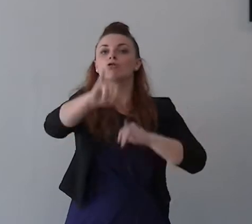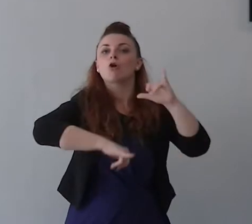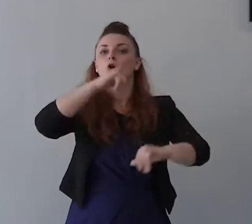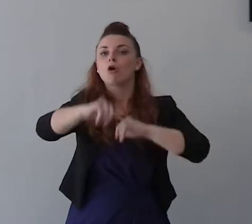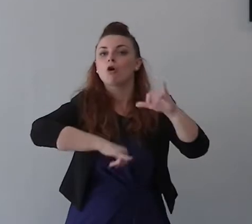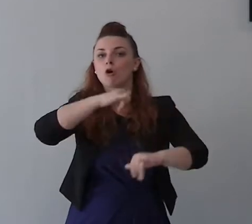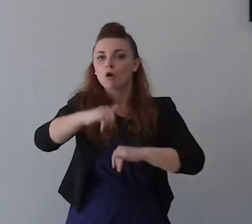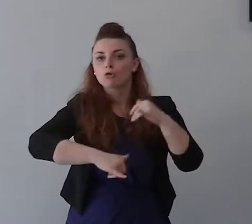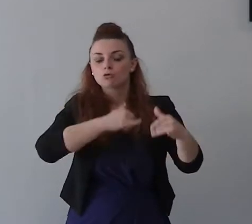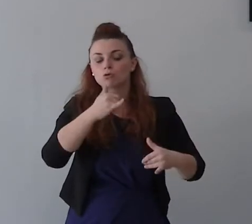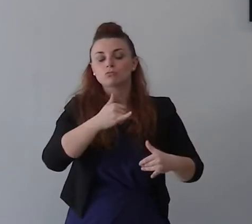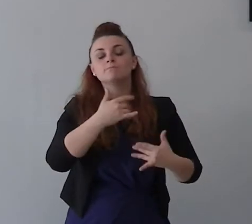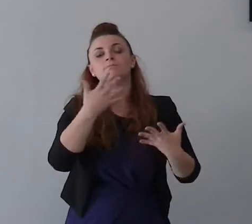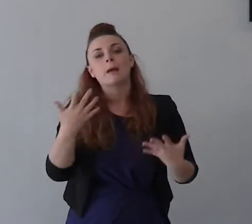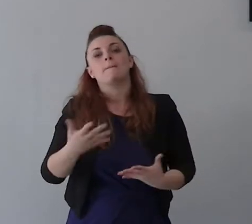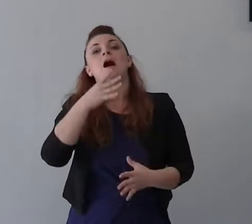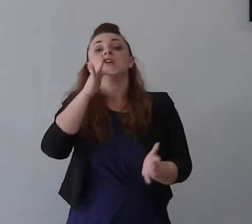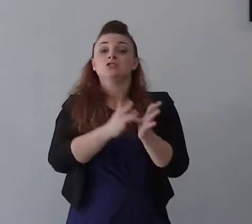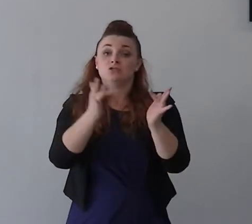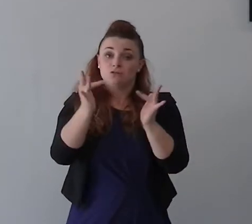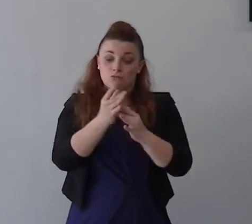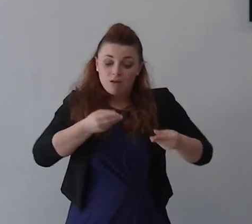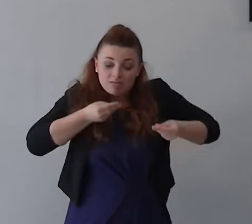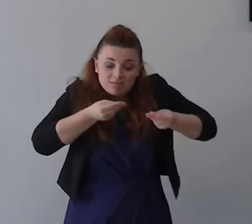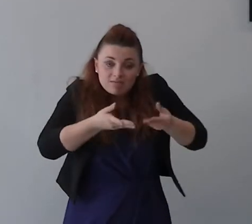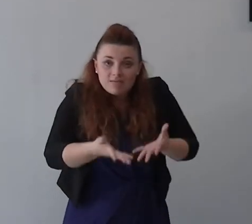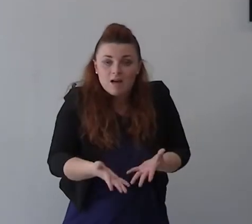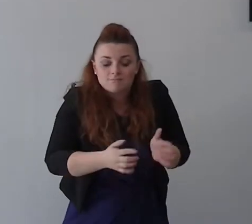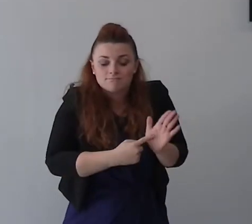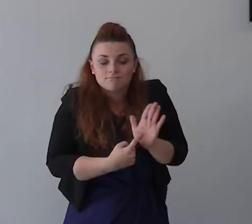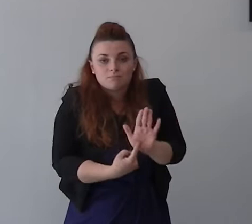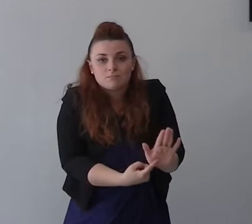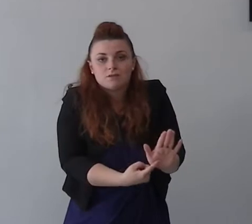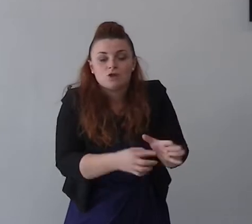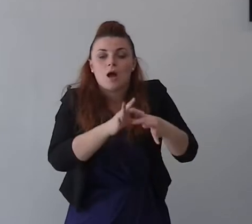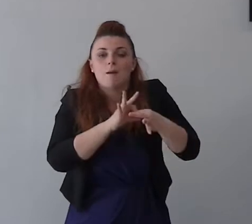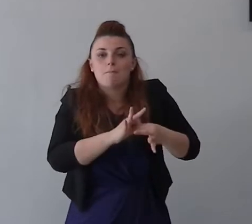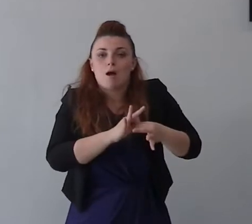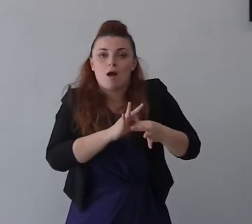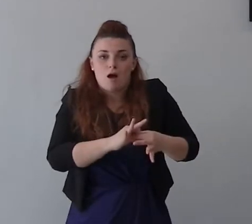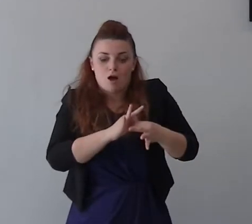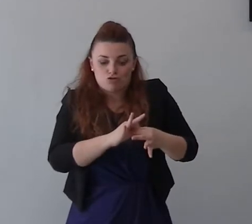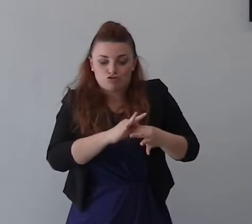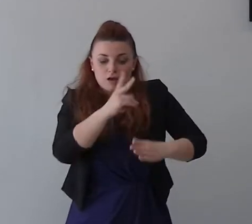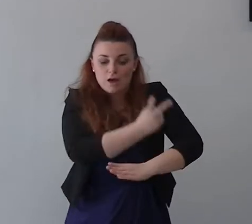un segno di pace, in un segno di resurrezione e in un segno di